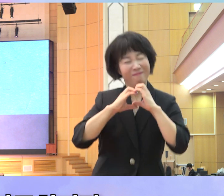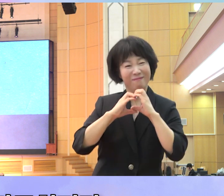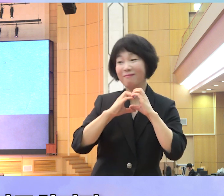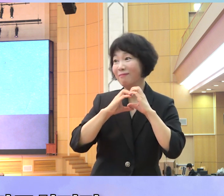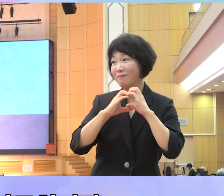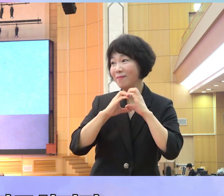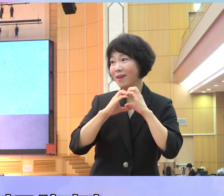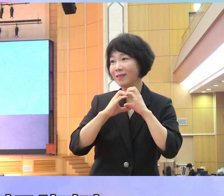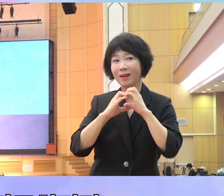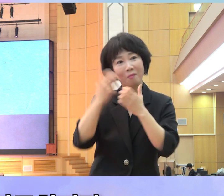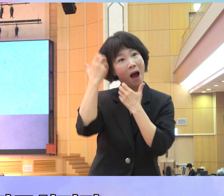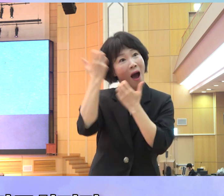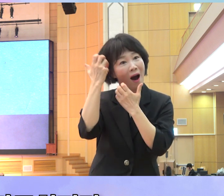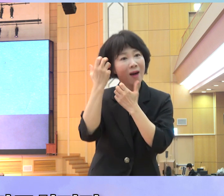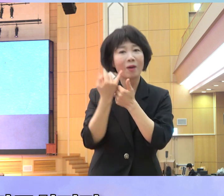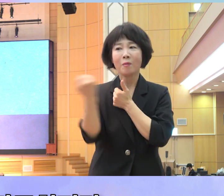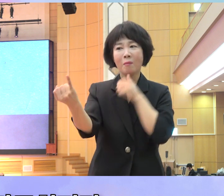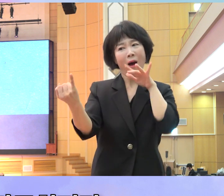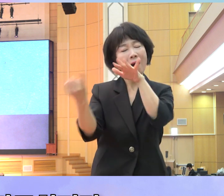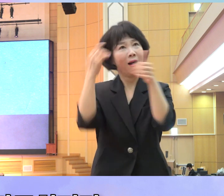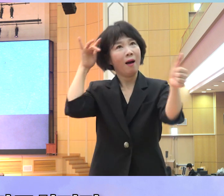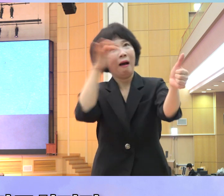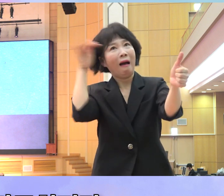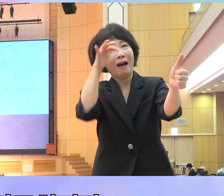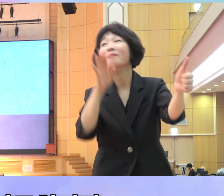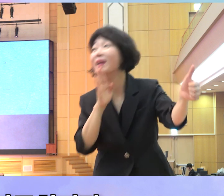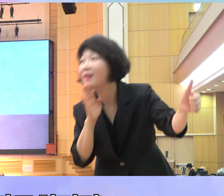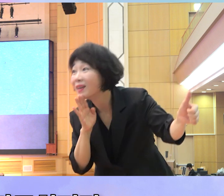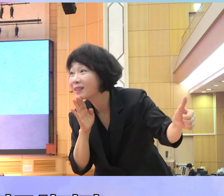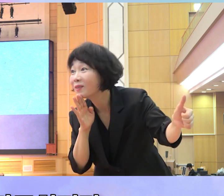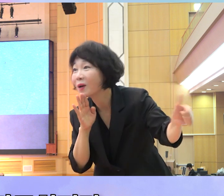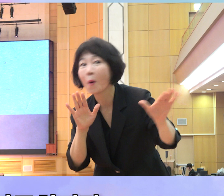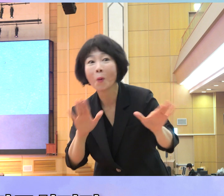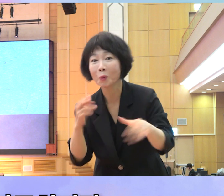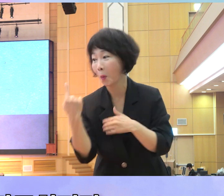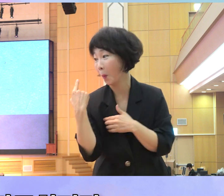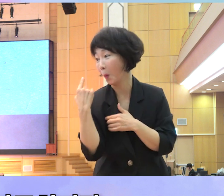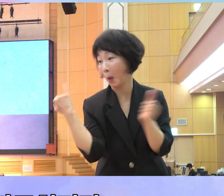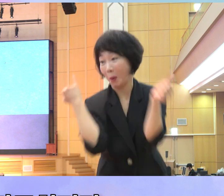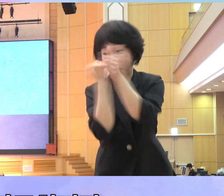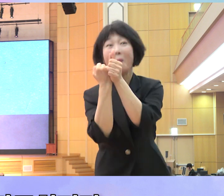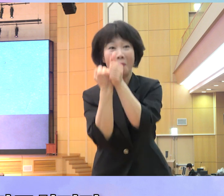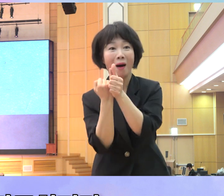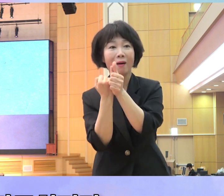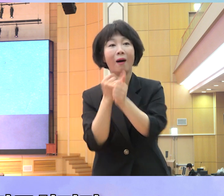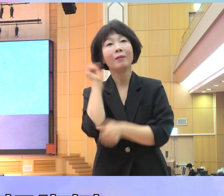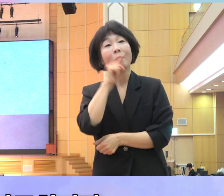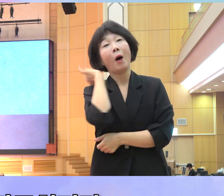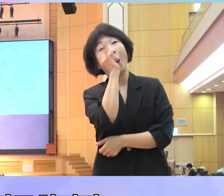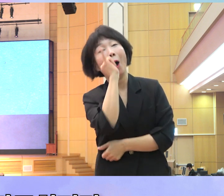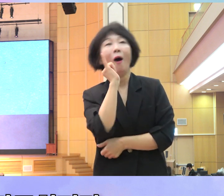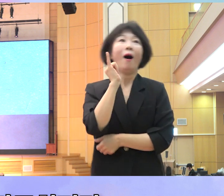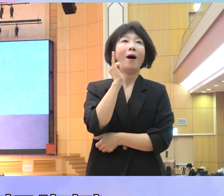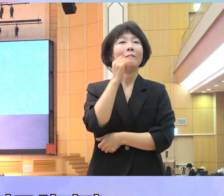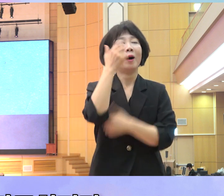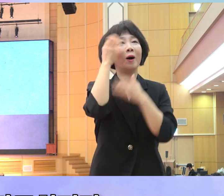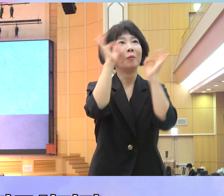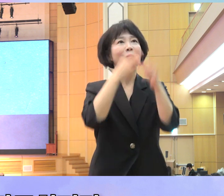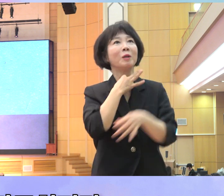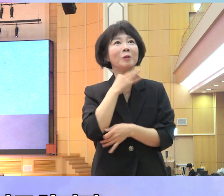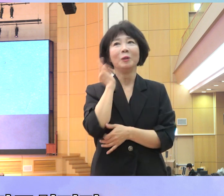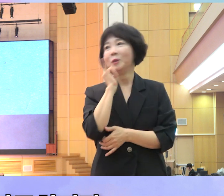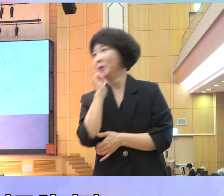가서도 자꾸 그 아내든 남편이든 전화해가지고 말이지, 점심시간 딱 되면 그냥